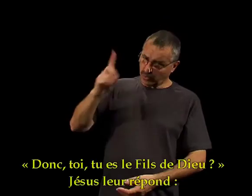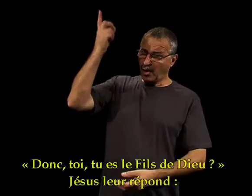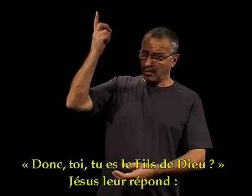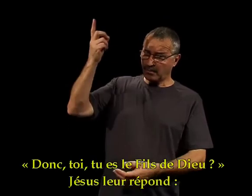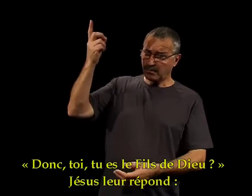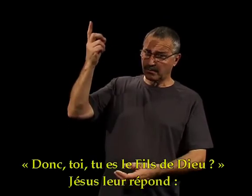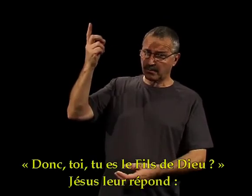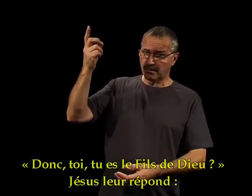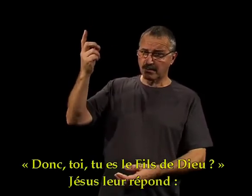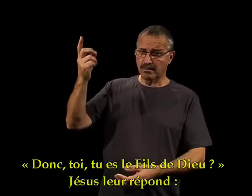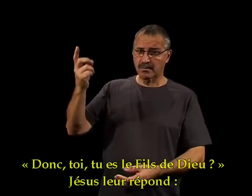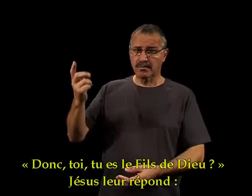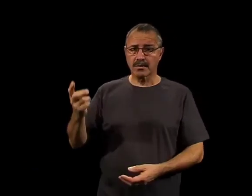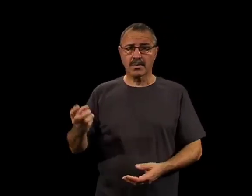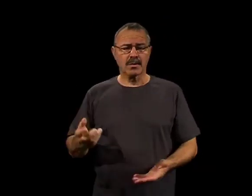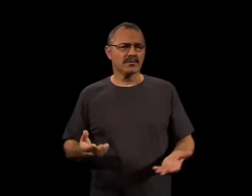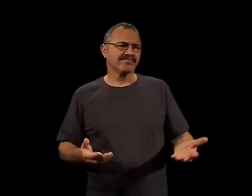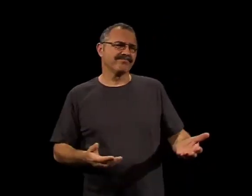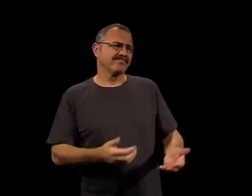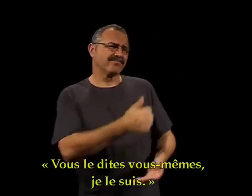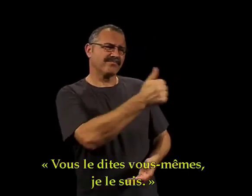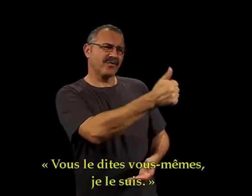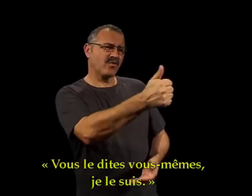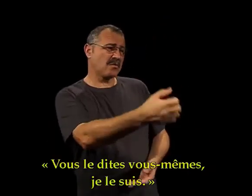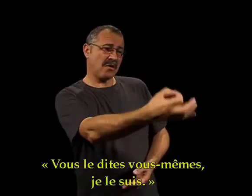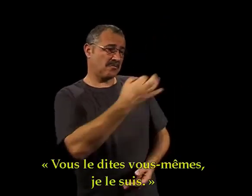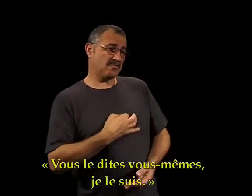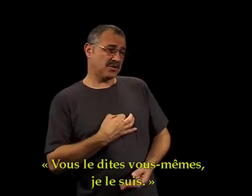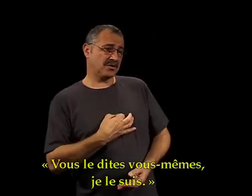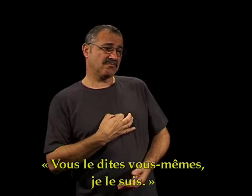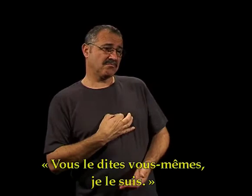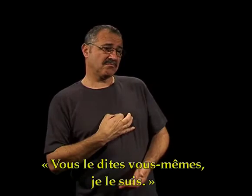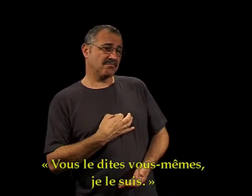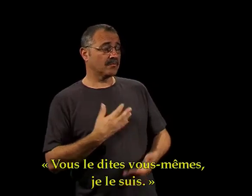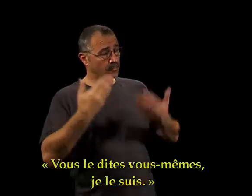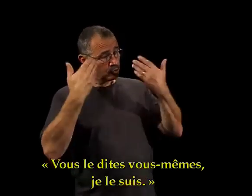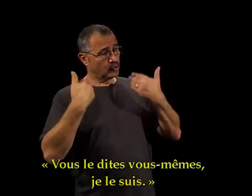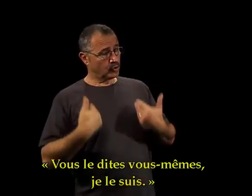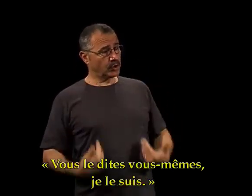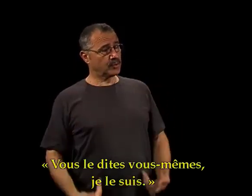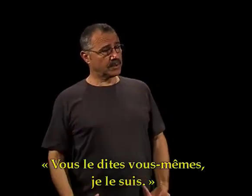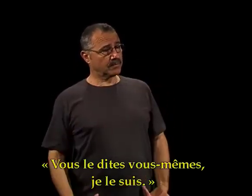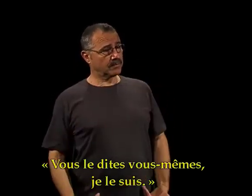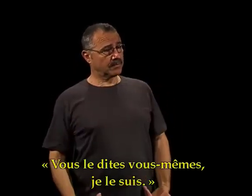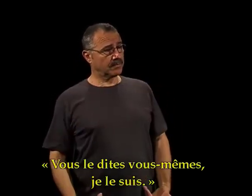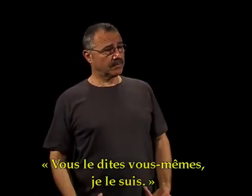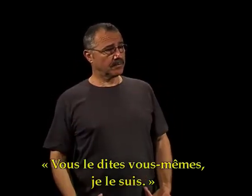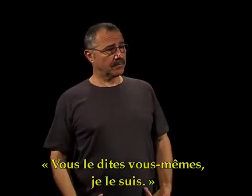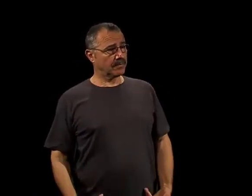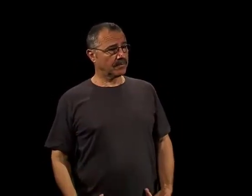Donc, toi, tu es le Fils de Dieu. Jésus leur répond: Vous le dites vous-même, je le suis.